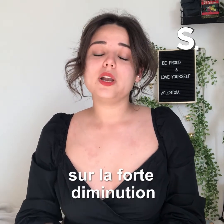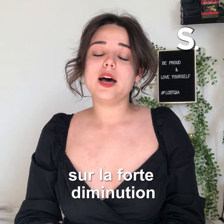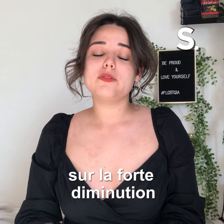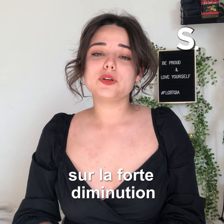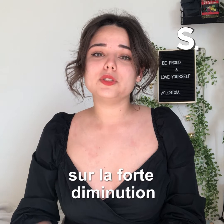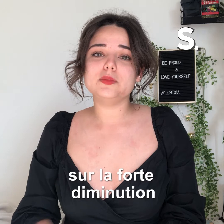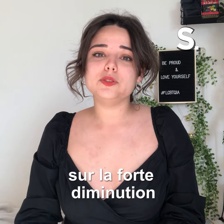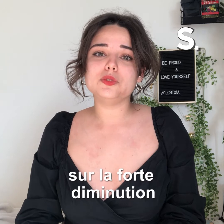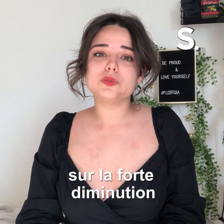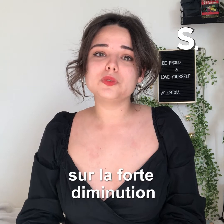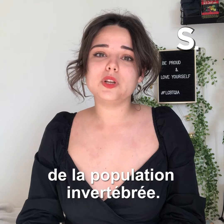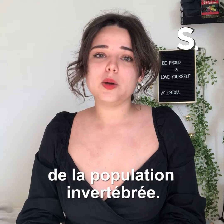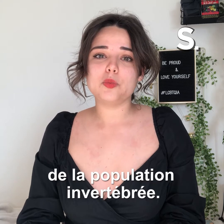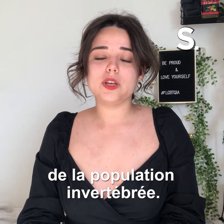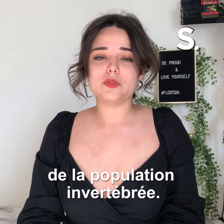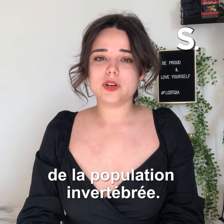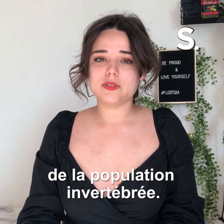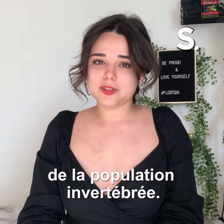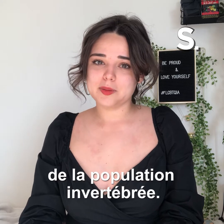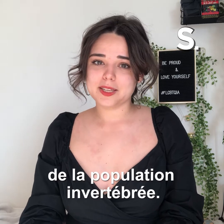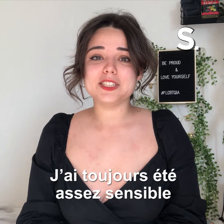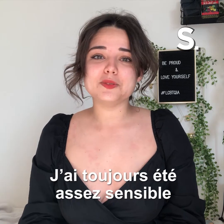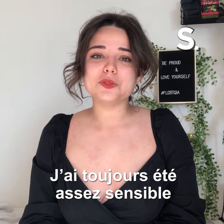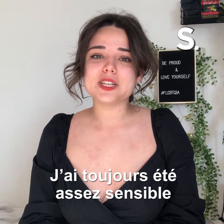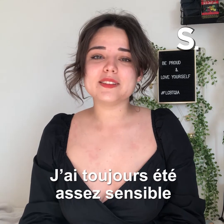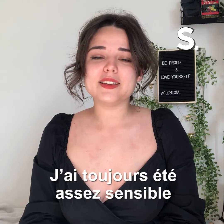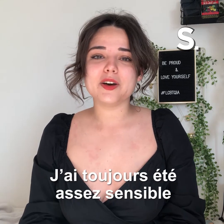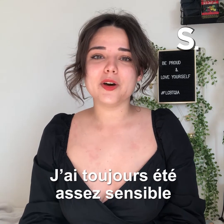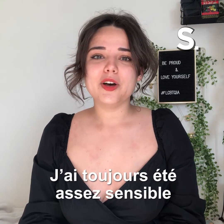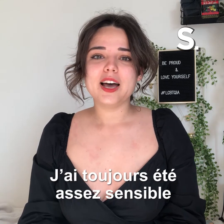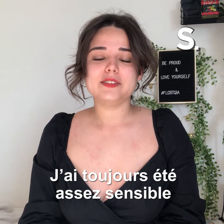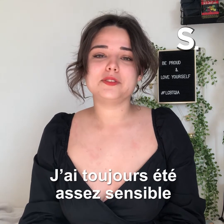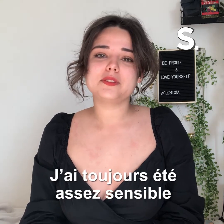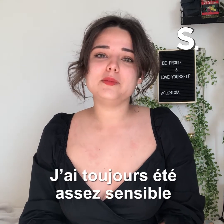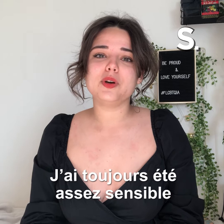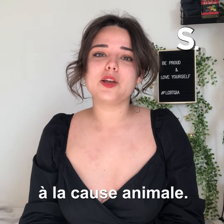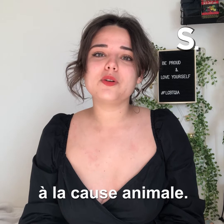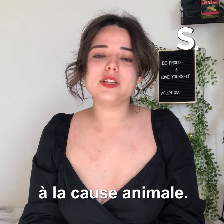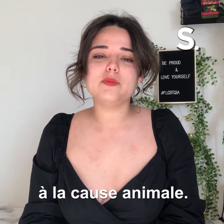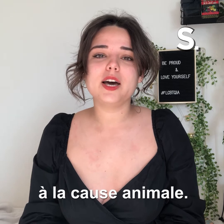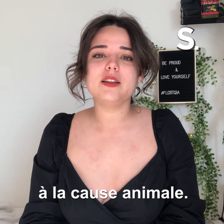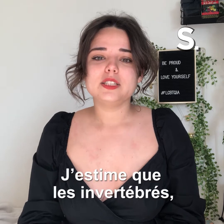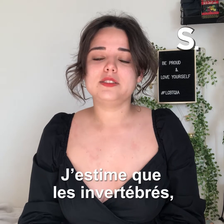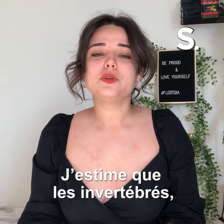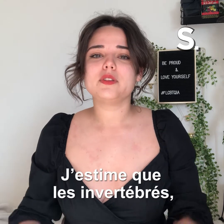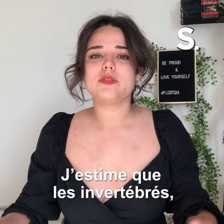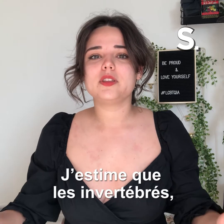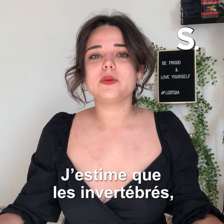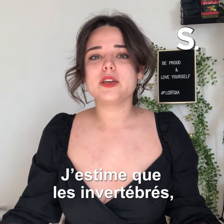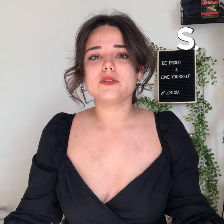la forte diminution de la population invertébrée. J'ai toujours été assez sensible à la cause animale. J'estime que les invertébrés, en